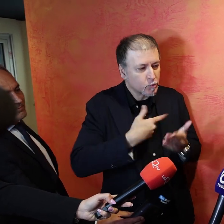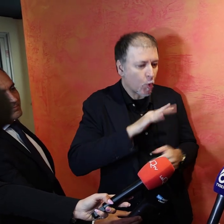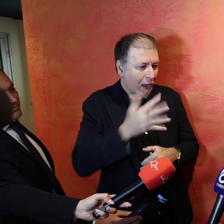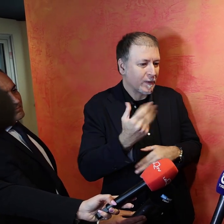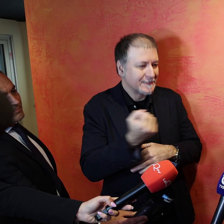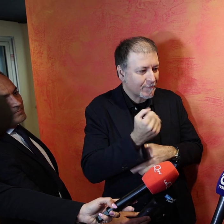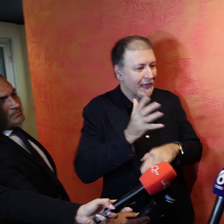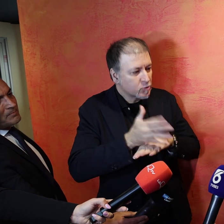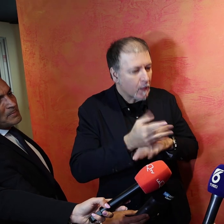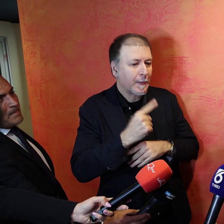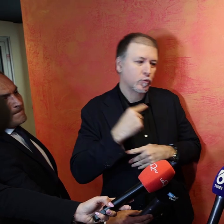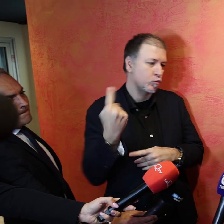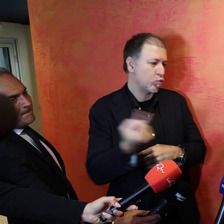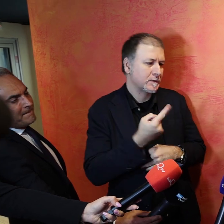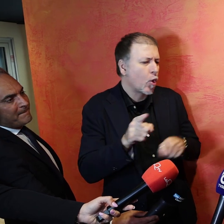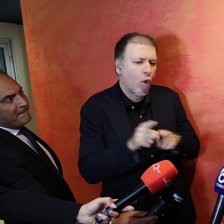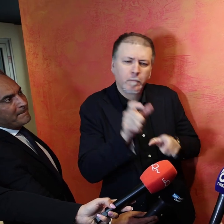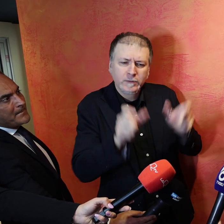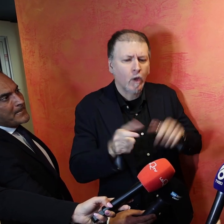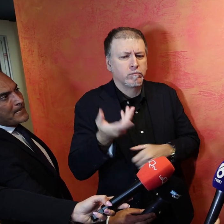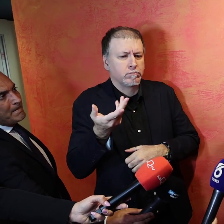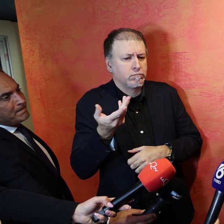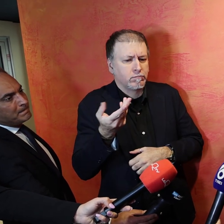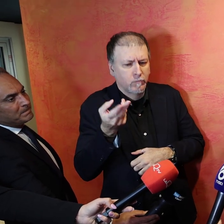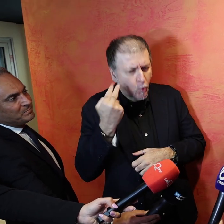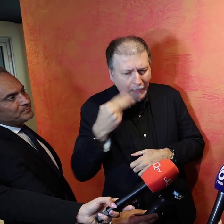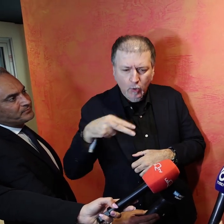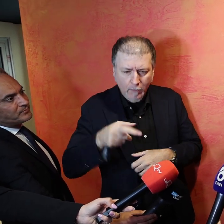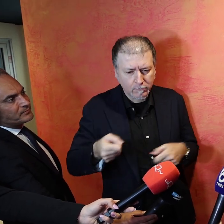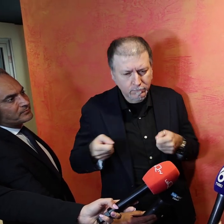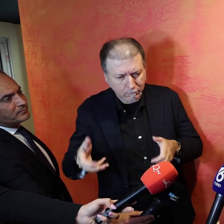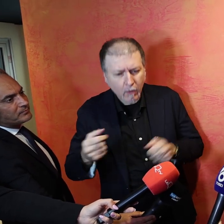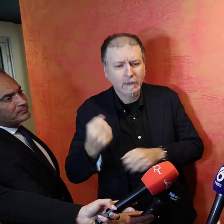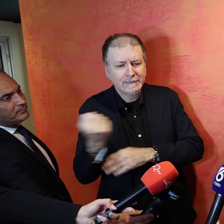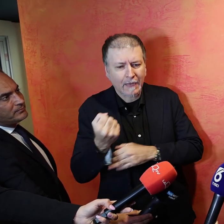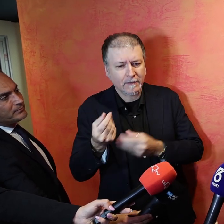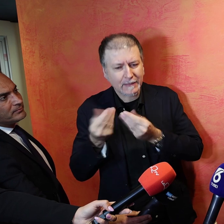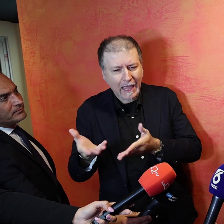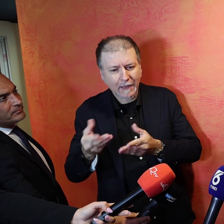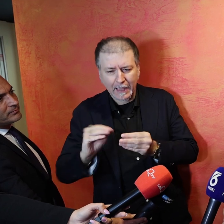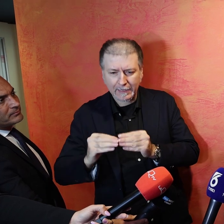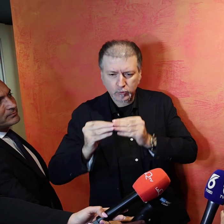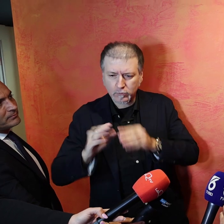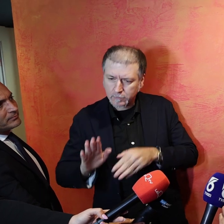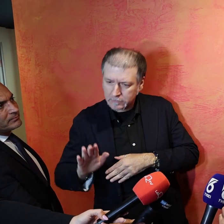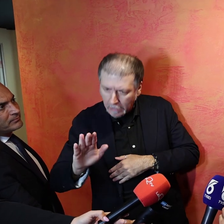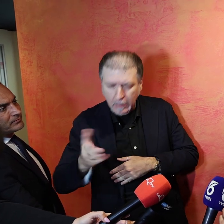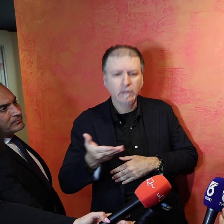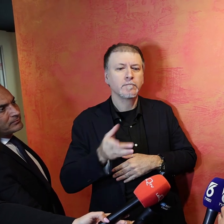e poi piano piano ci saranno altri progetti che garantiranno l'accessibilità ad altri servizi, anche altre forme di